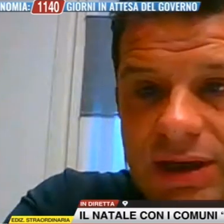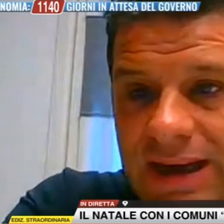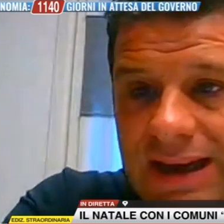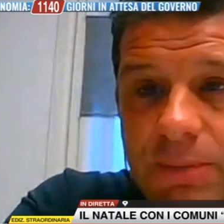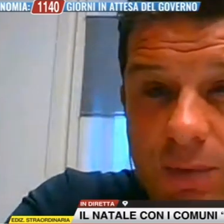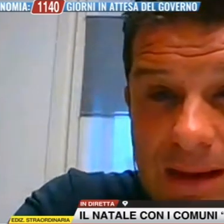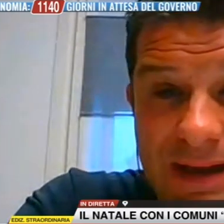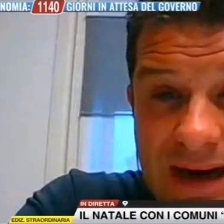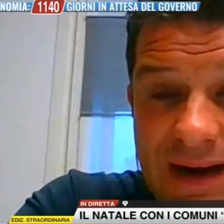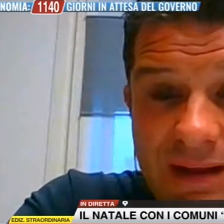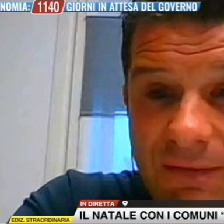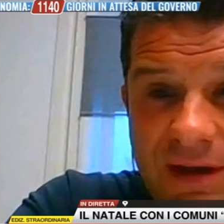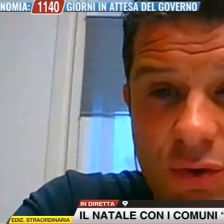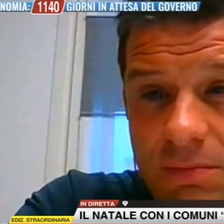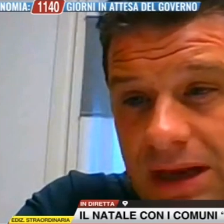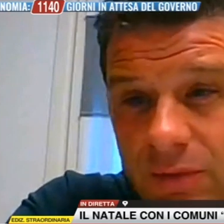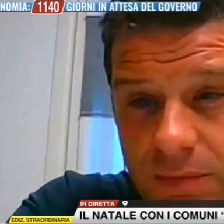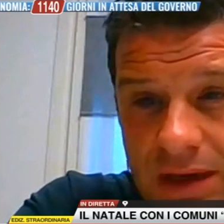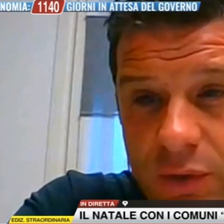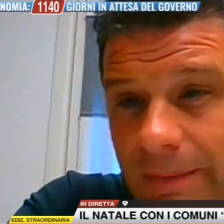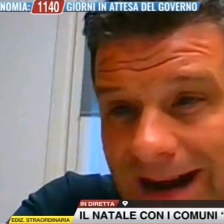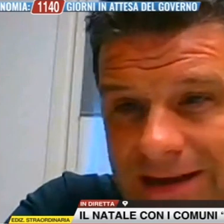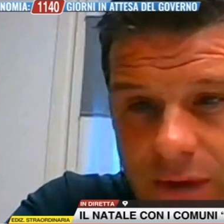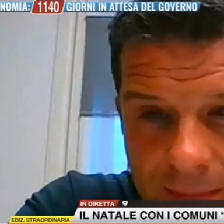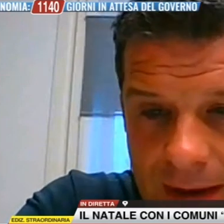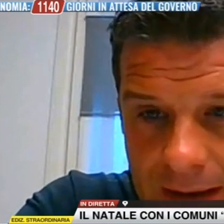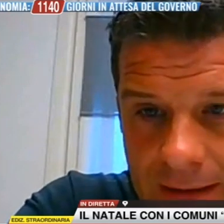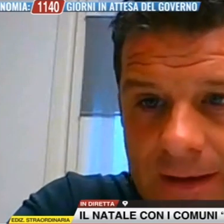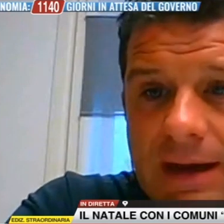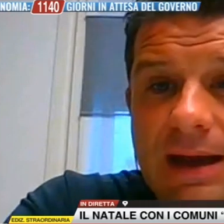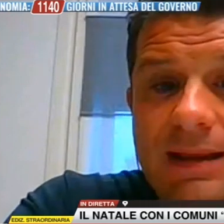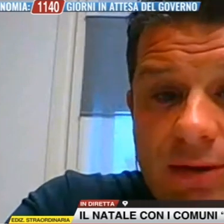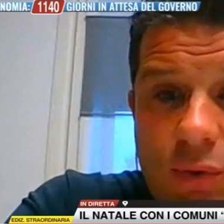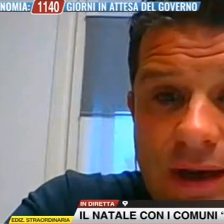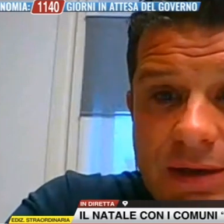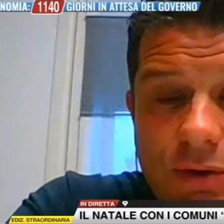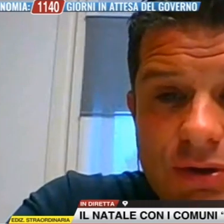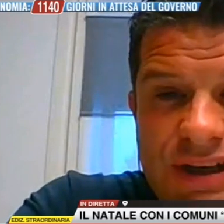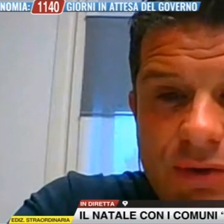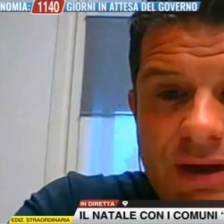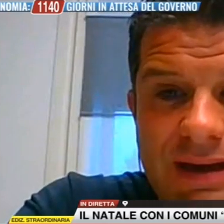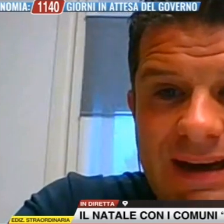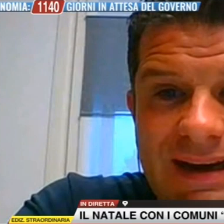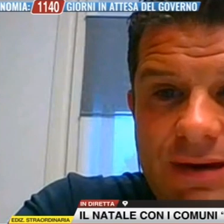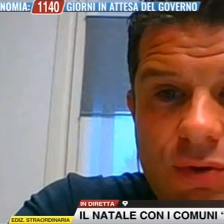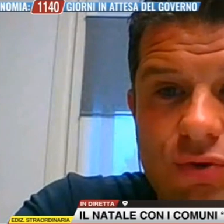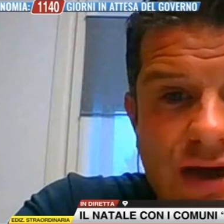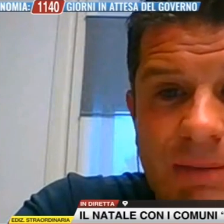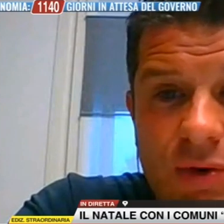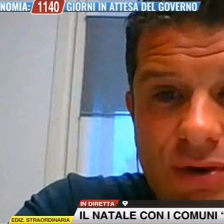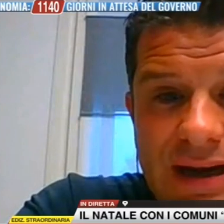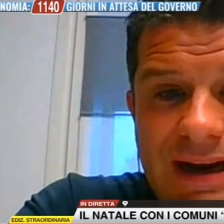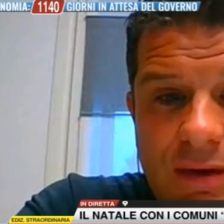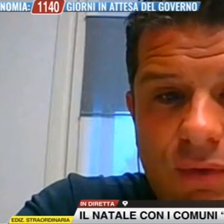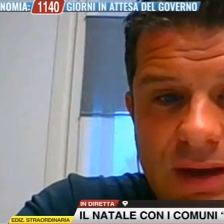attenderci che il problema andrà avanti fino minimo a marzo-aprile. Detto questo, se noi non riusciamo